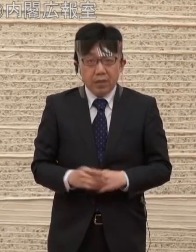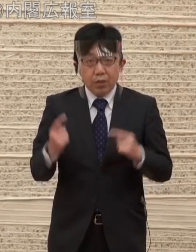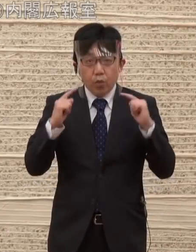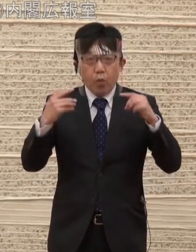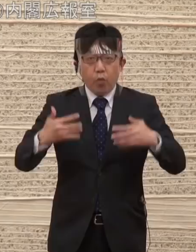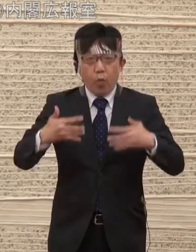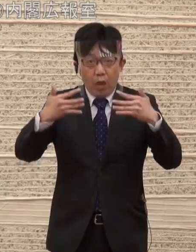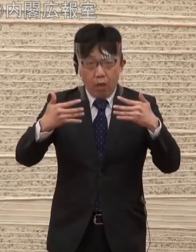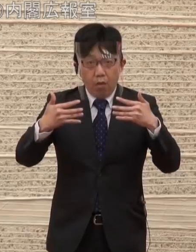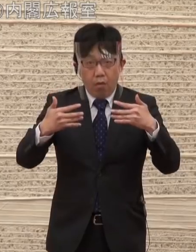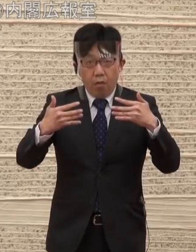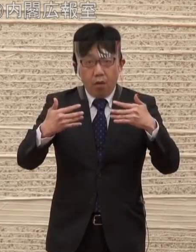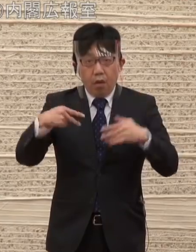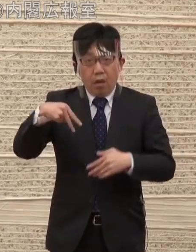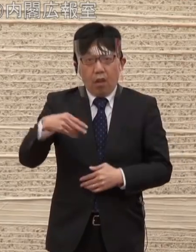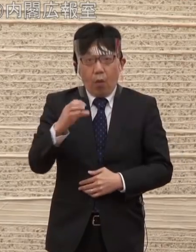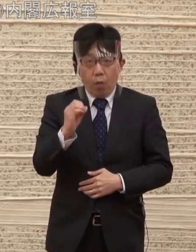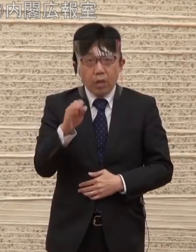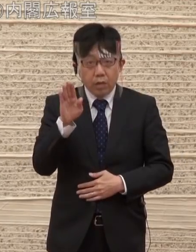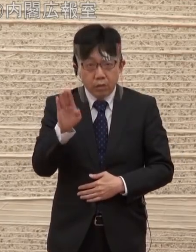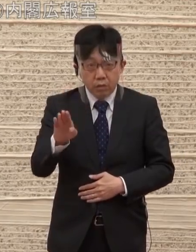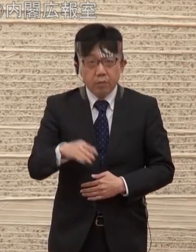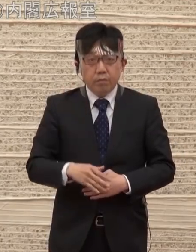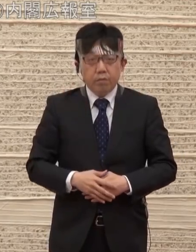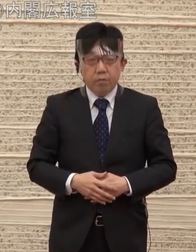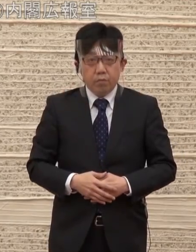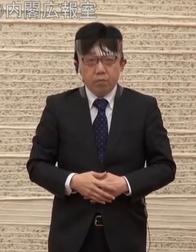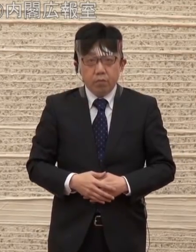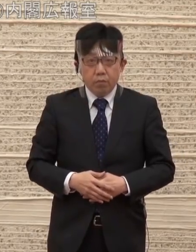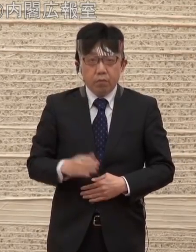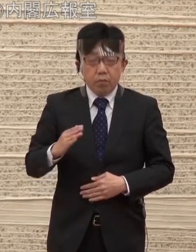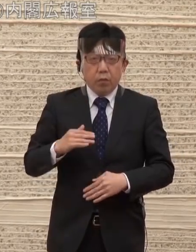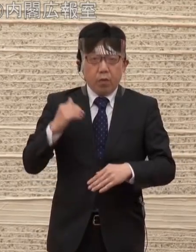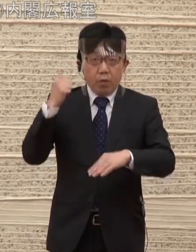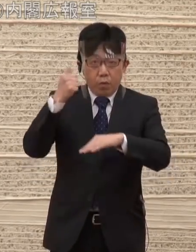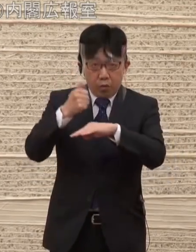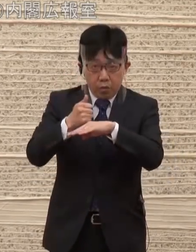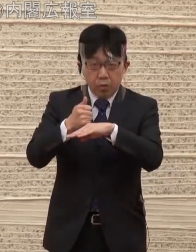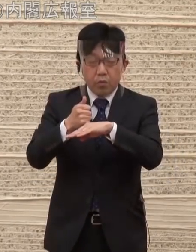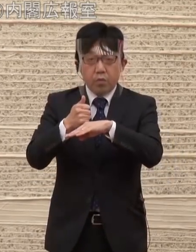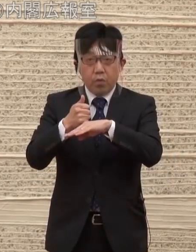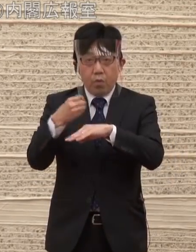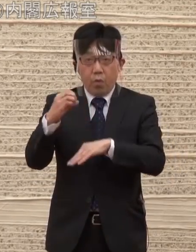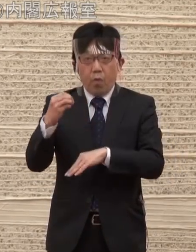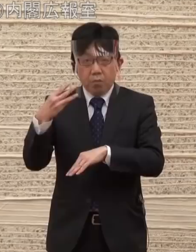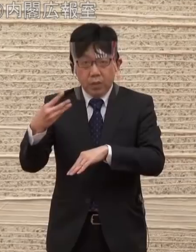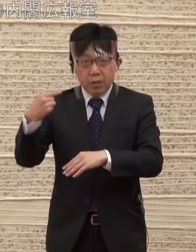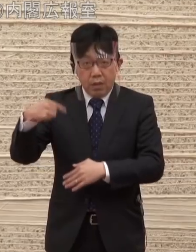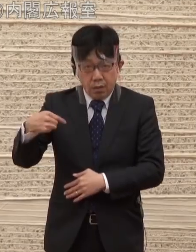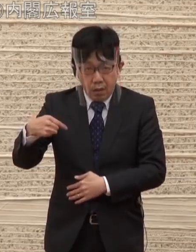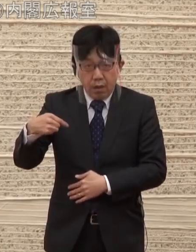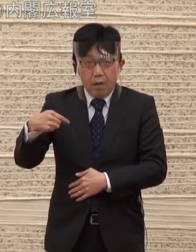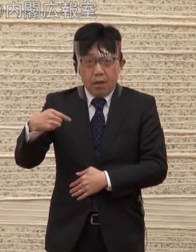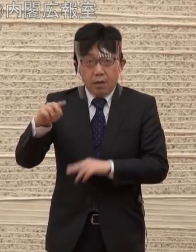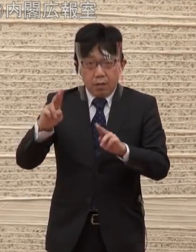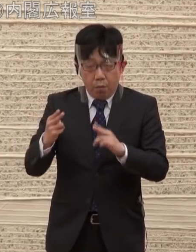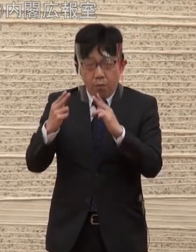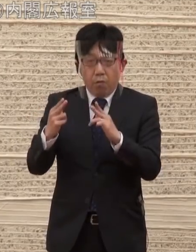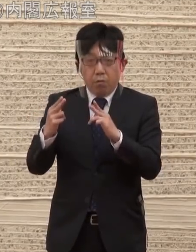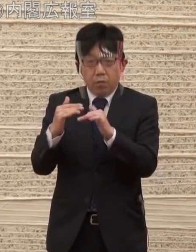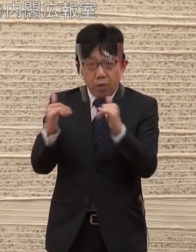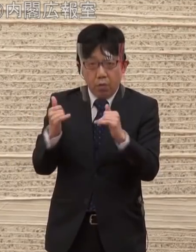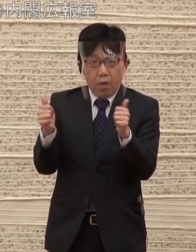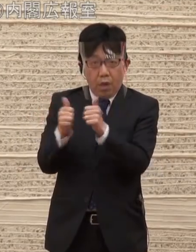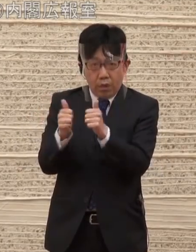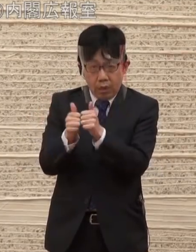ニコニコ動画とかのなのです宜しくお願いします総理を見先生はきた先生をはじめとする専門家会議のみなさま